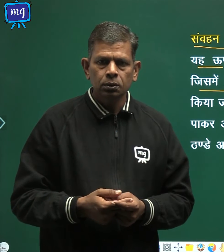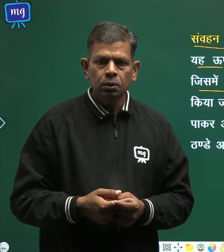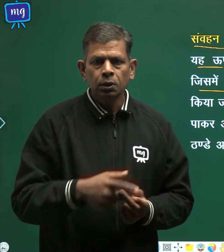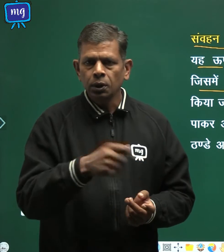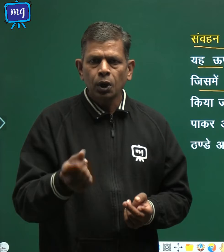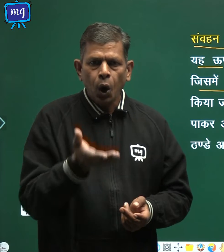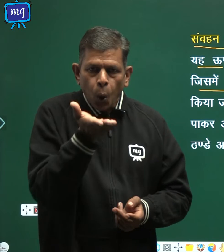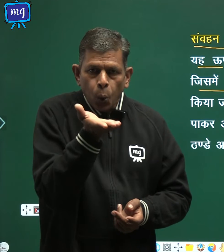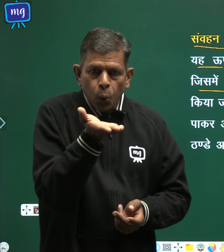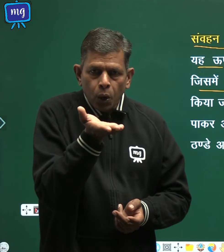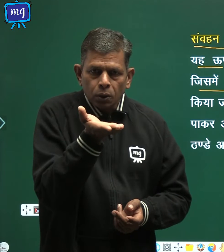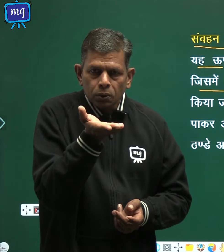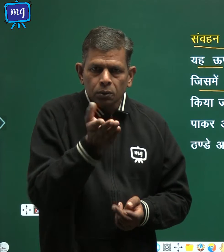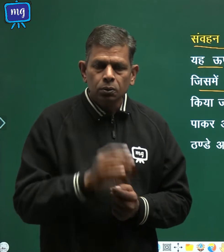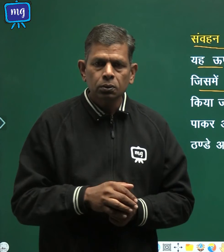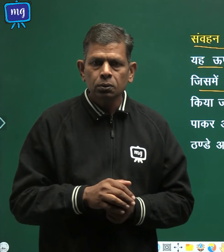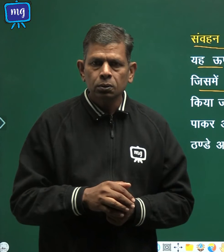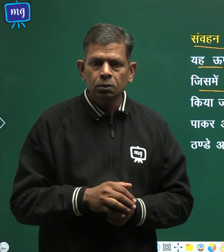या गैस को